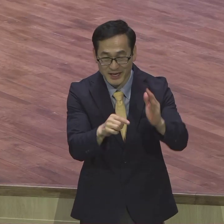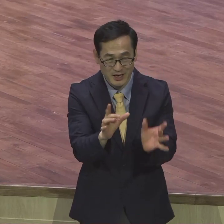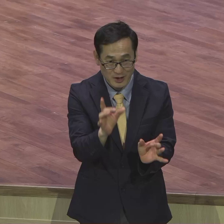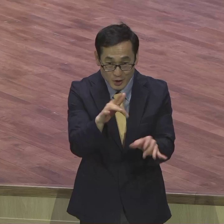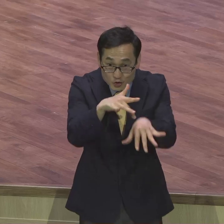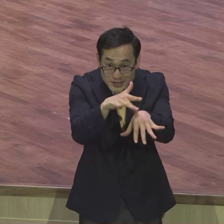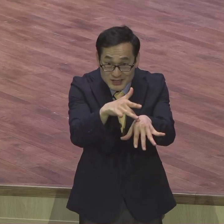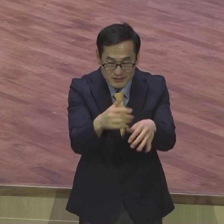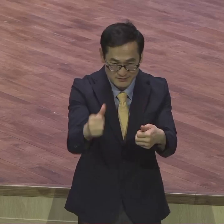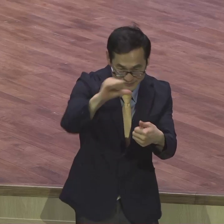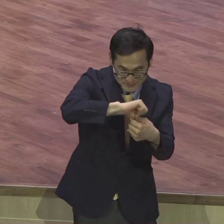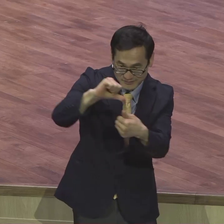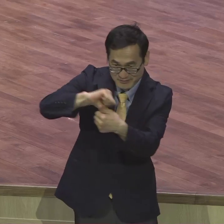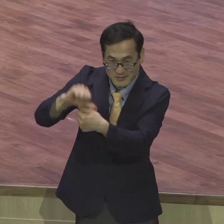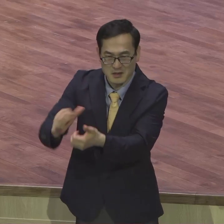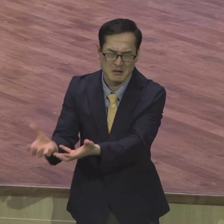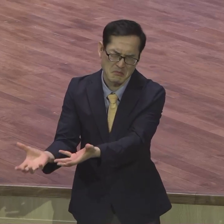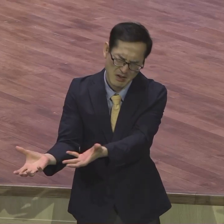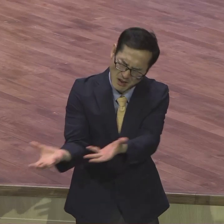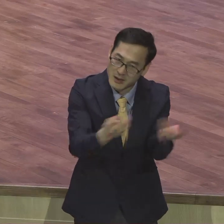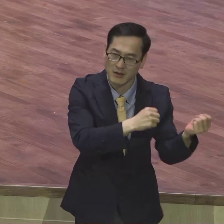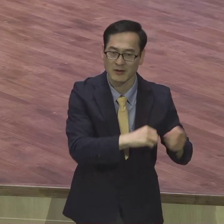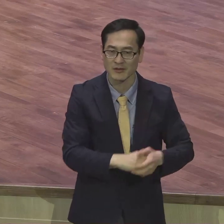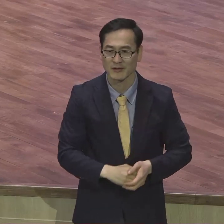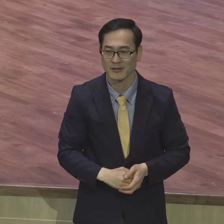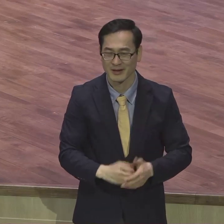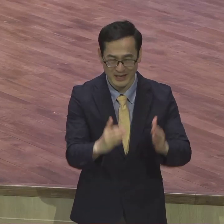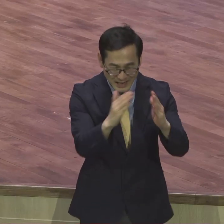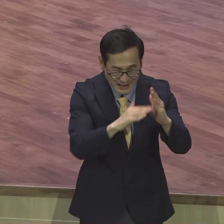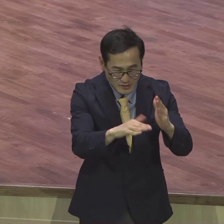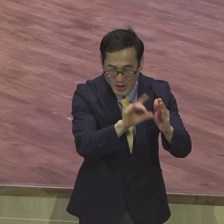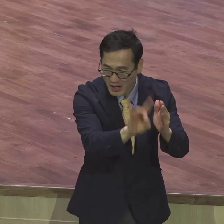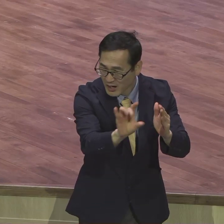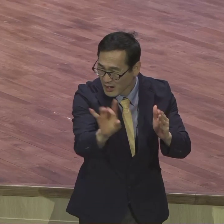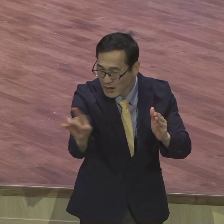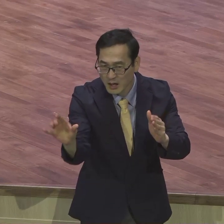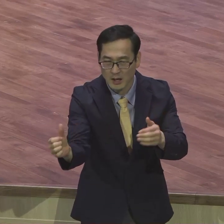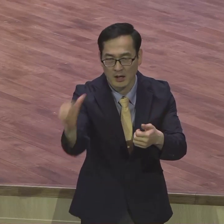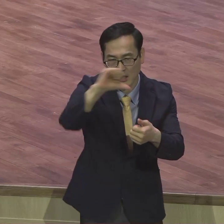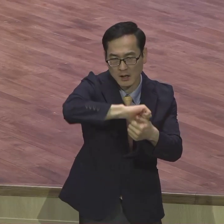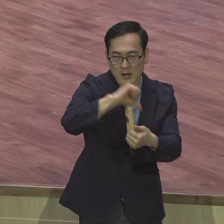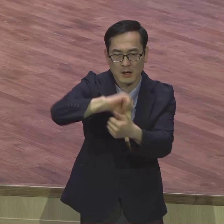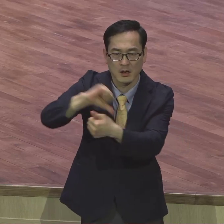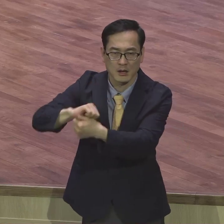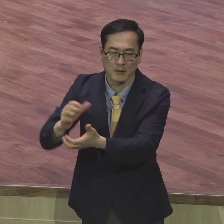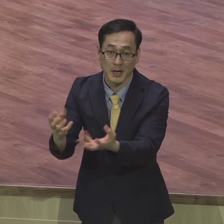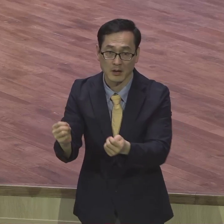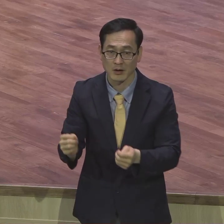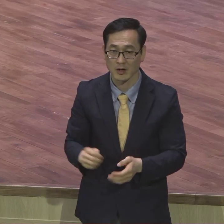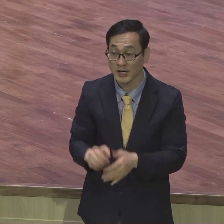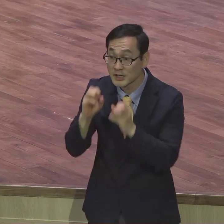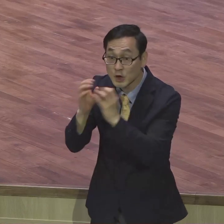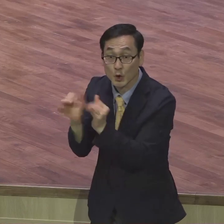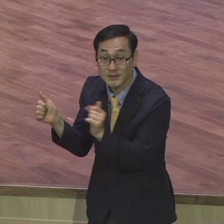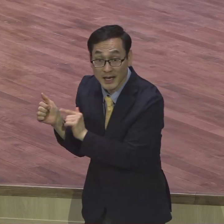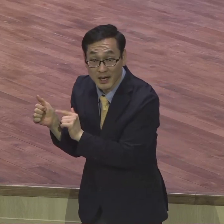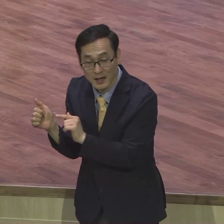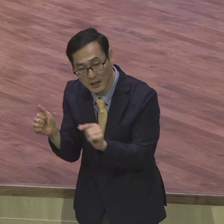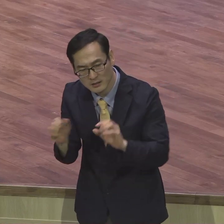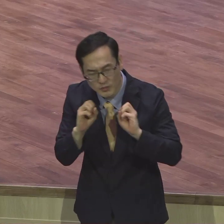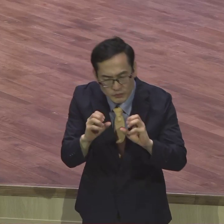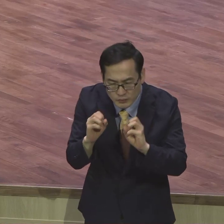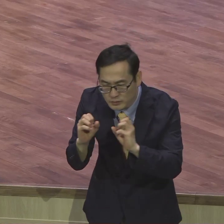명 귀신 들리 있어요. 정신병 들리 있어요. 임현기 박진자 선교사가 거기 지금 20년째 살면서 하는 말이잖아요.